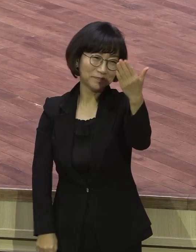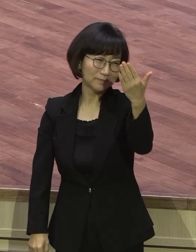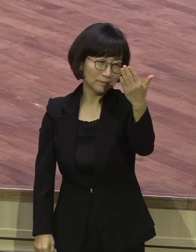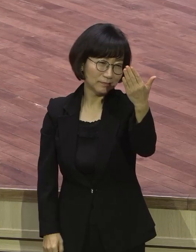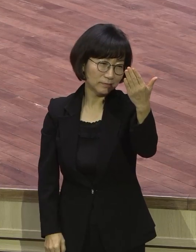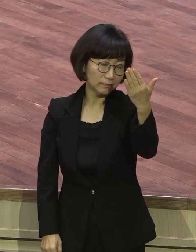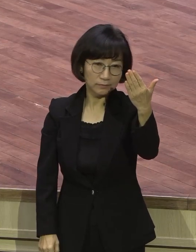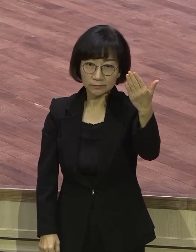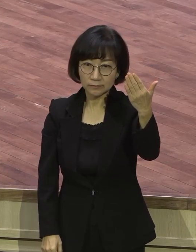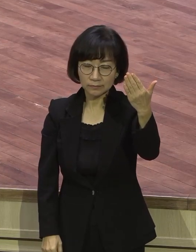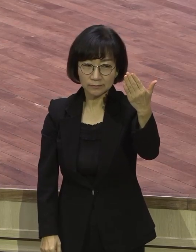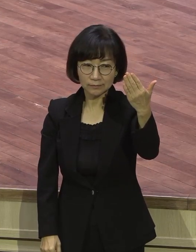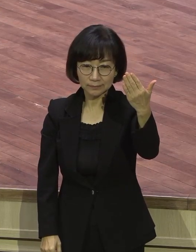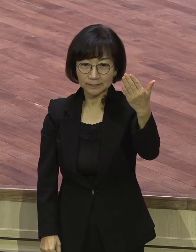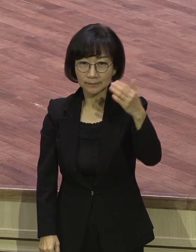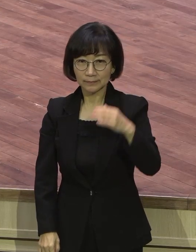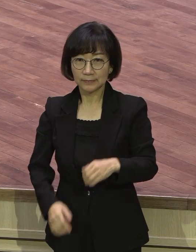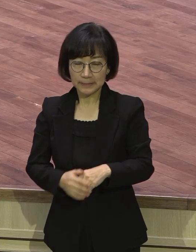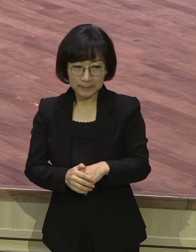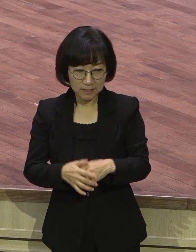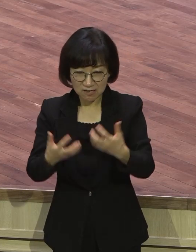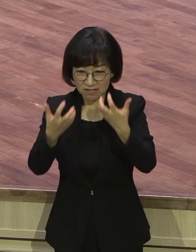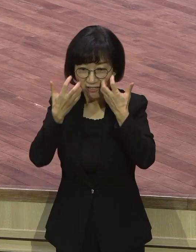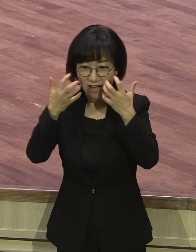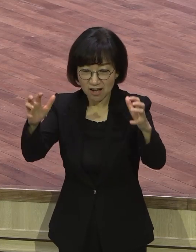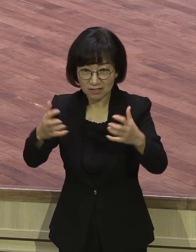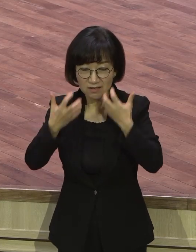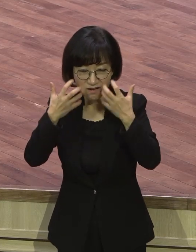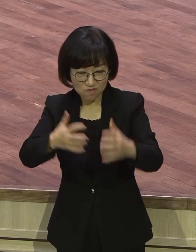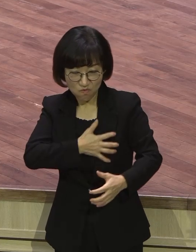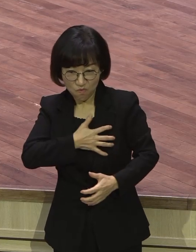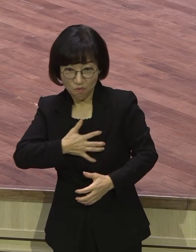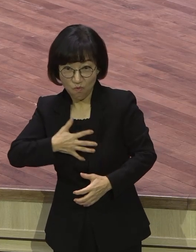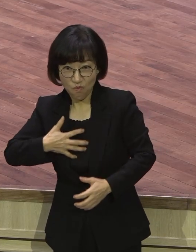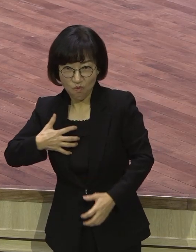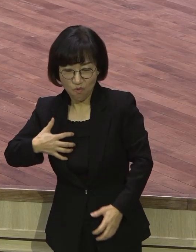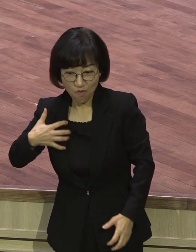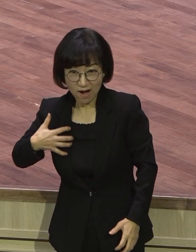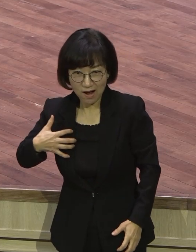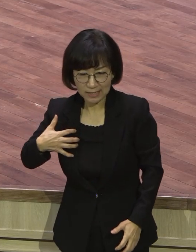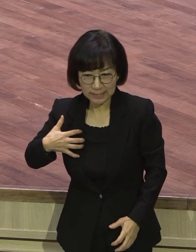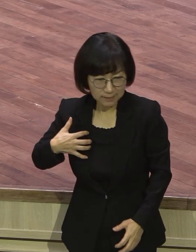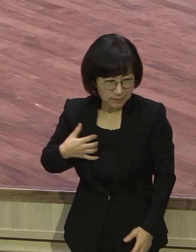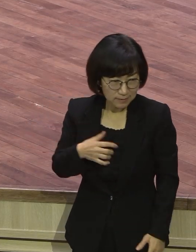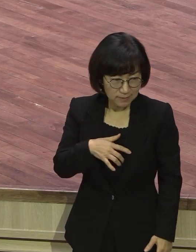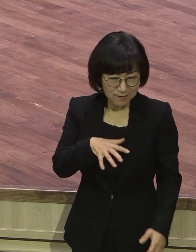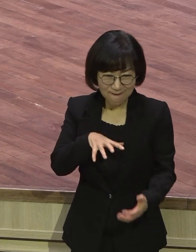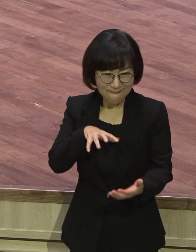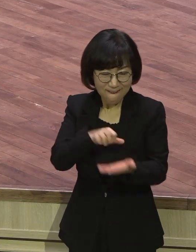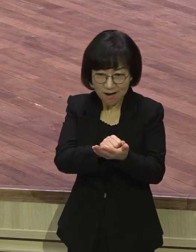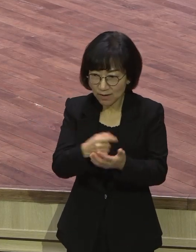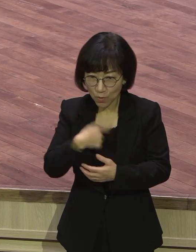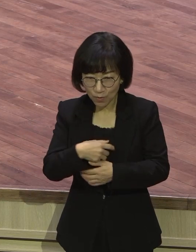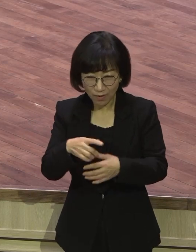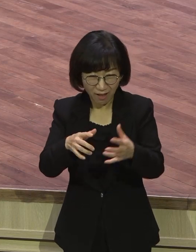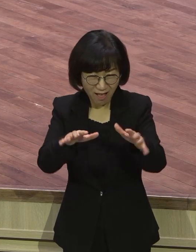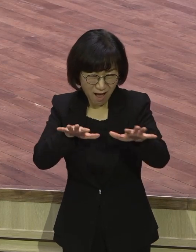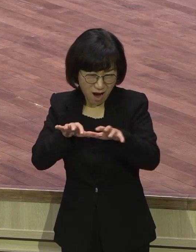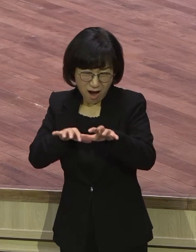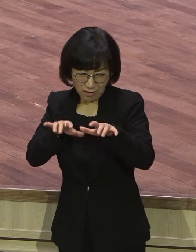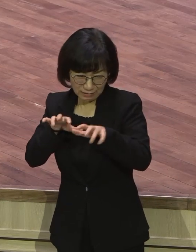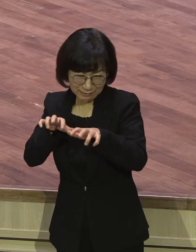사냥수들 공격하는 사자나 호랑이나 맹수들이 공격할 때 대상은요 꼭 뒤에 쳐지는 것들이요